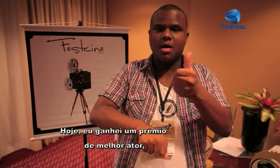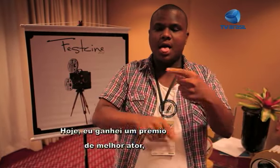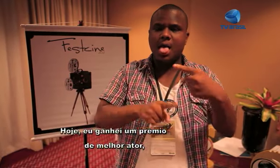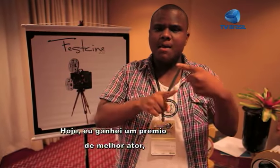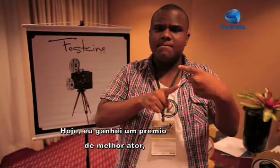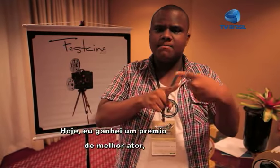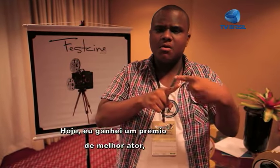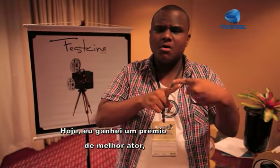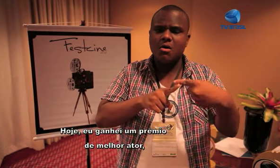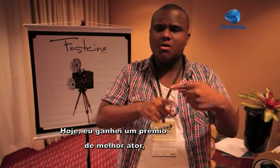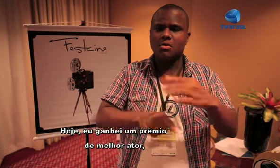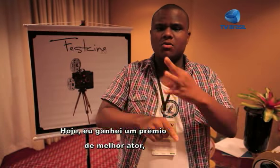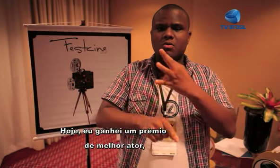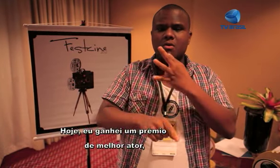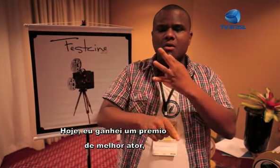Hoje eu ganhei um prêmio de melhor ator